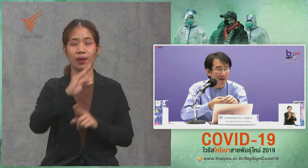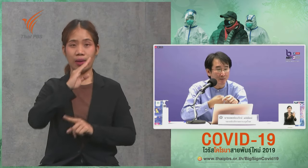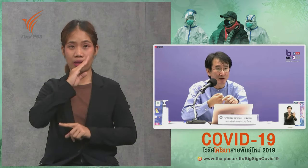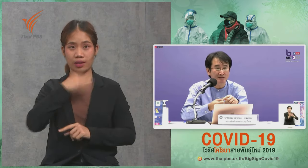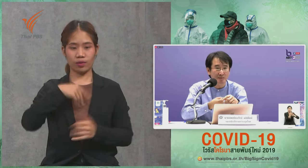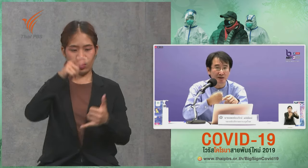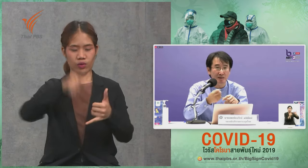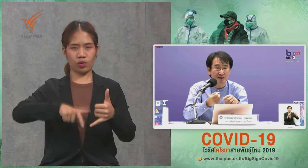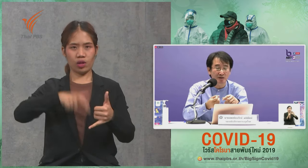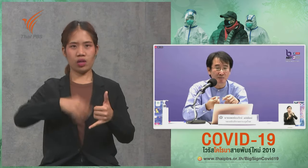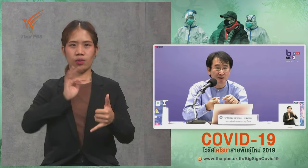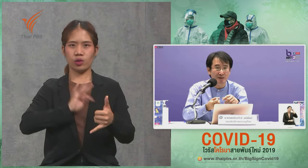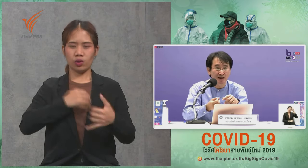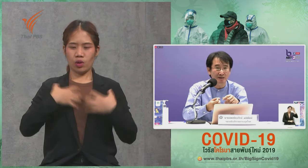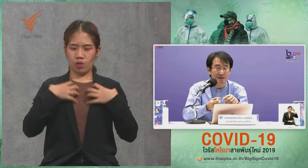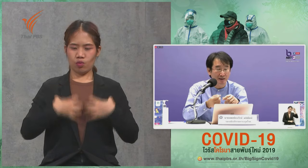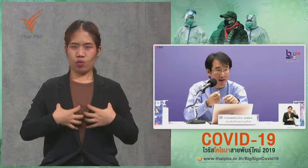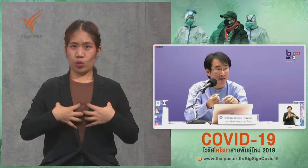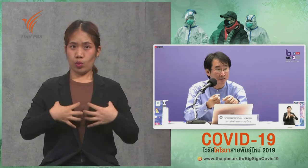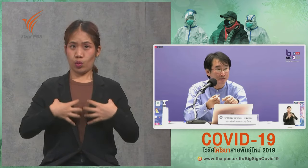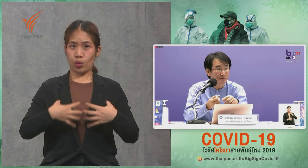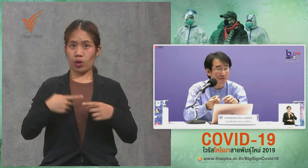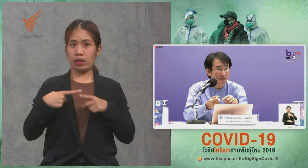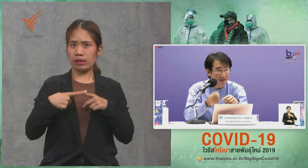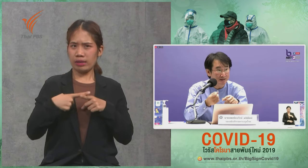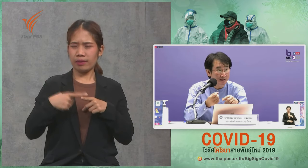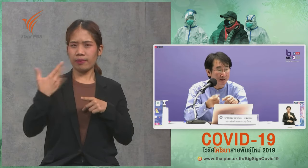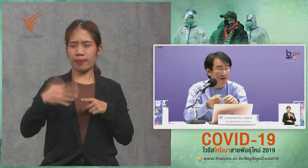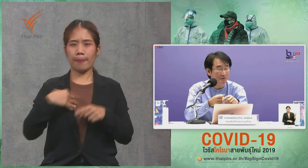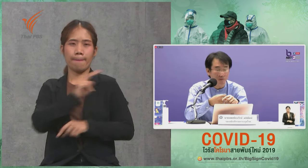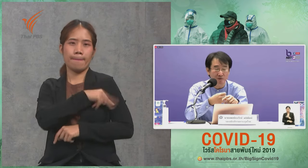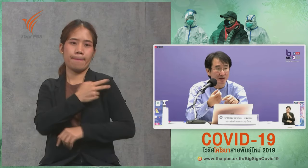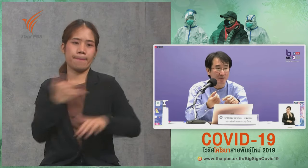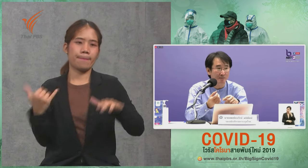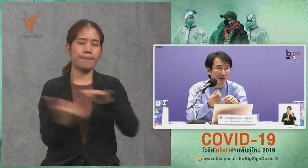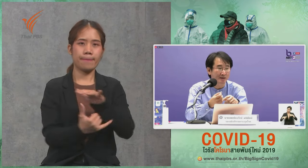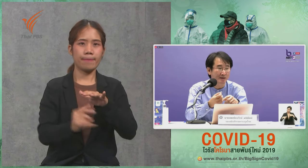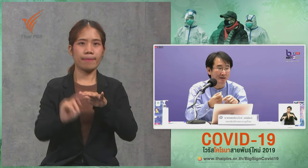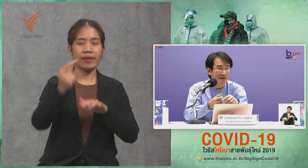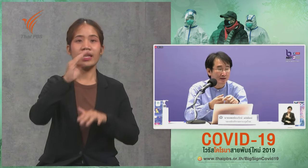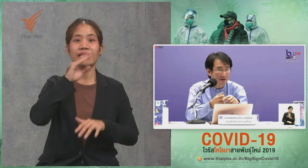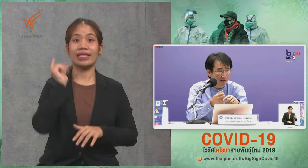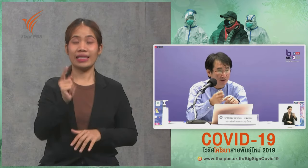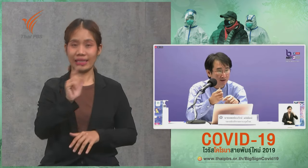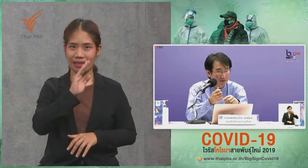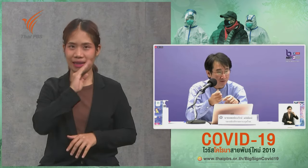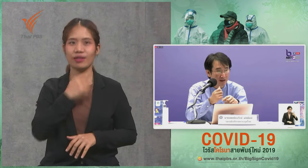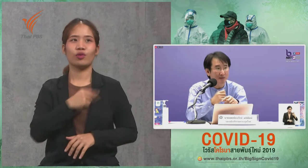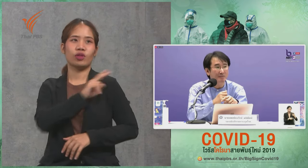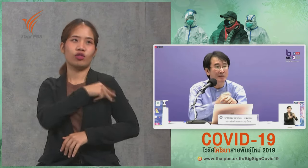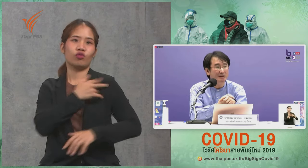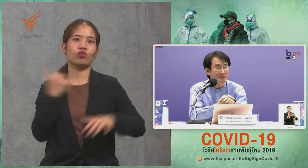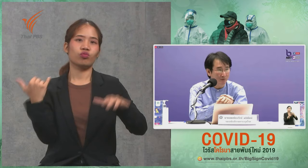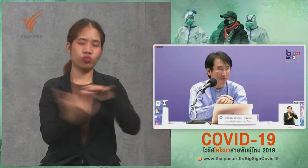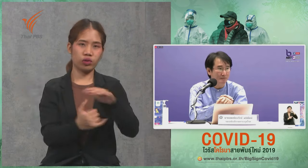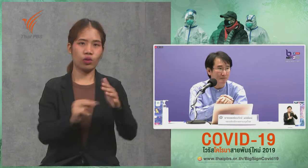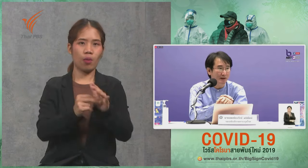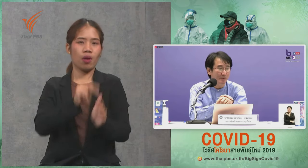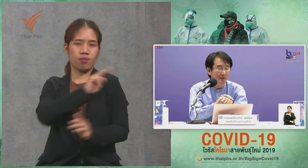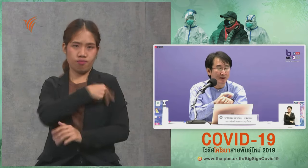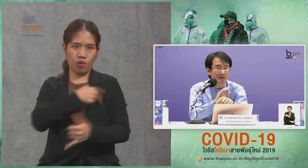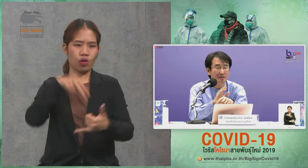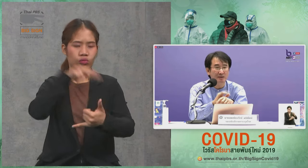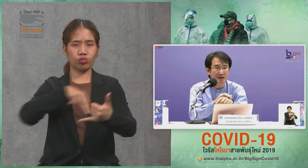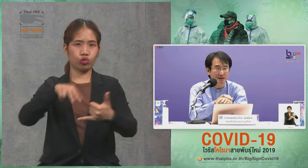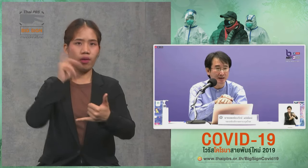เริ่มมีอาการปอดอักเสบแล้วกลับไปที่โรงพยาบาลอีกครั้งนึงจริงๆนะครับสมมติว่าถ้ากลับไปตรงนี้แพทย์จะตรวจน